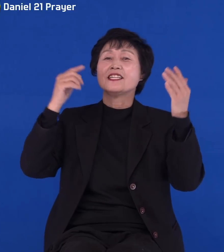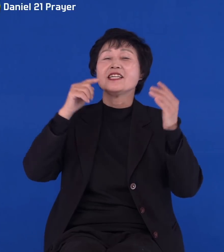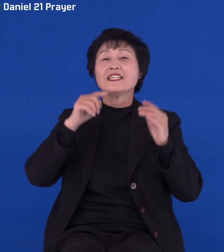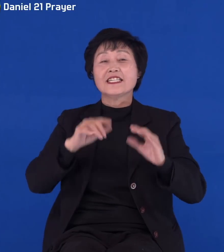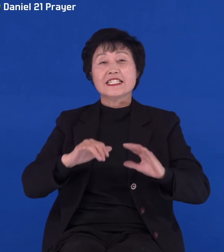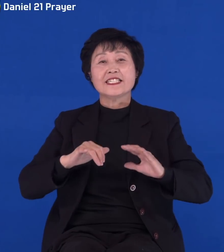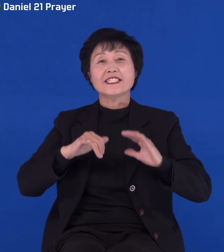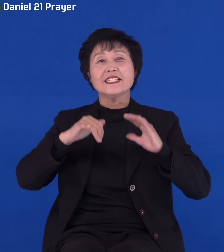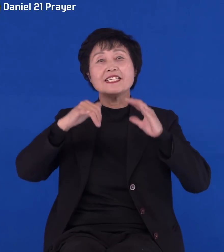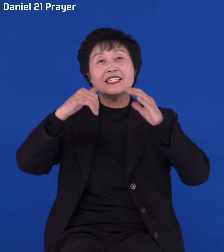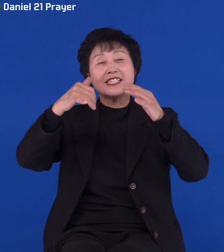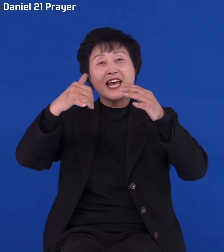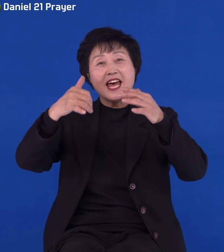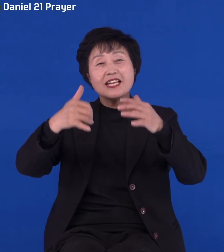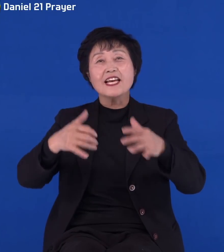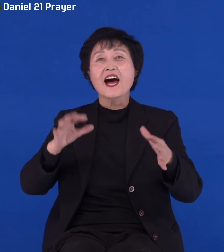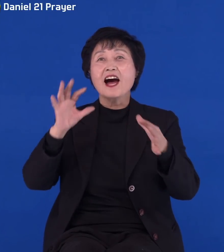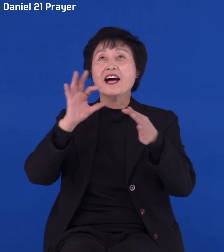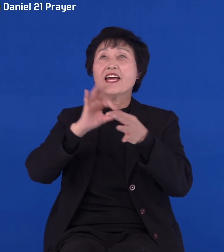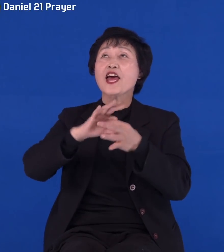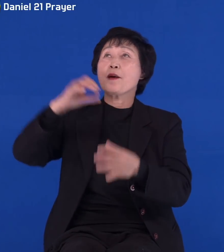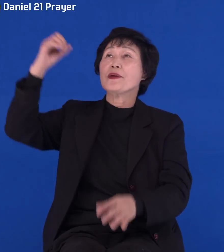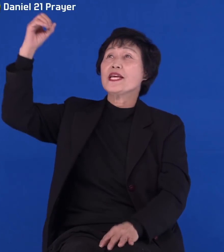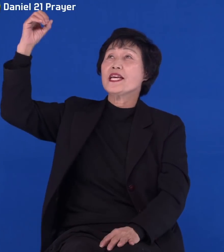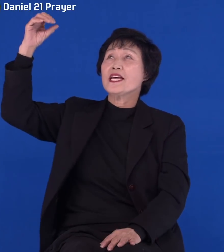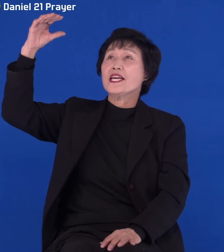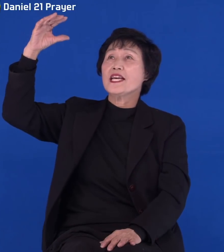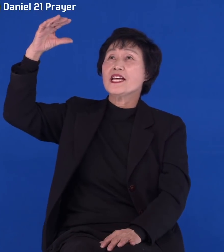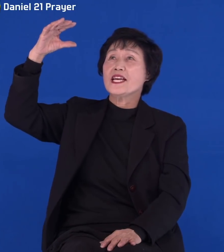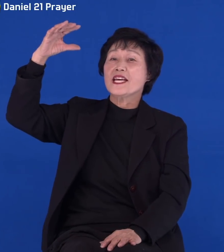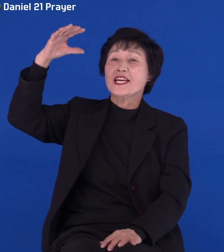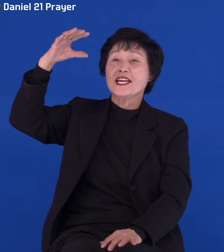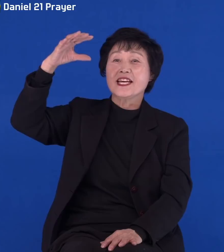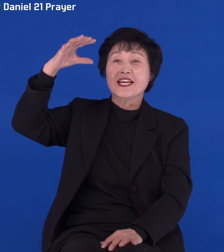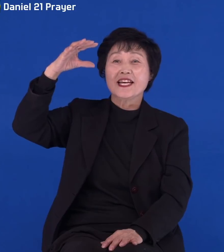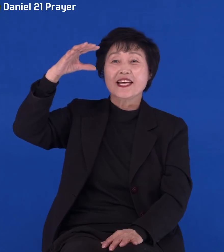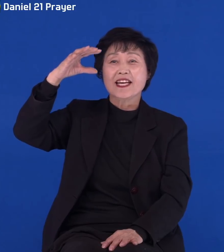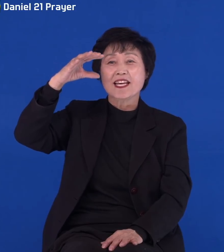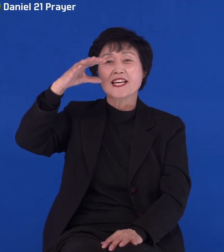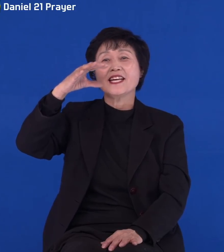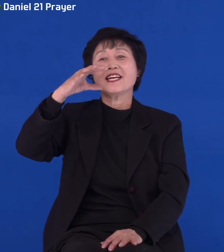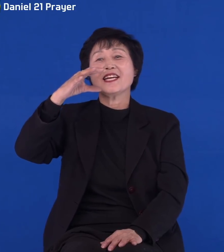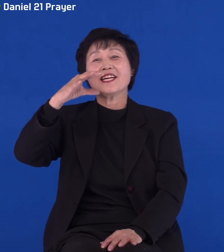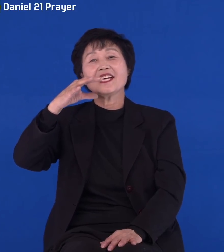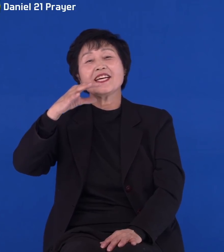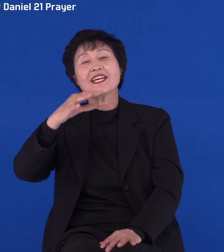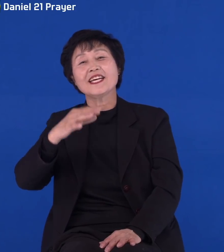밝히는 이 세상에 참된 빛,